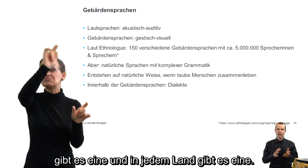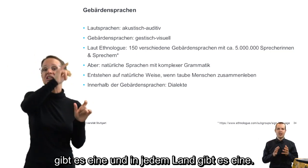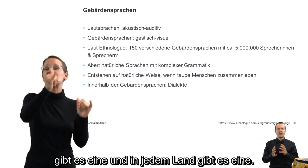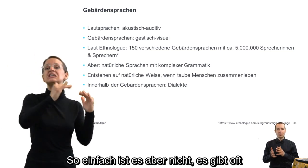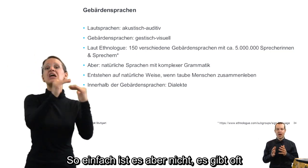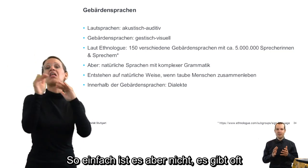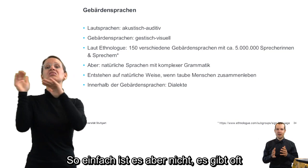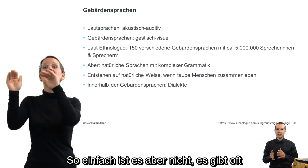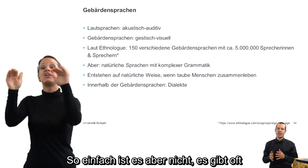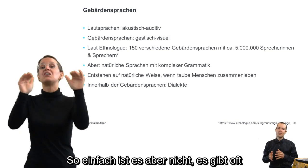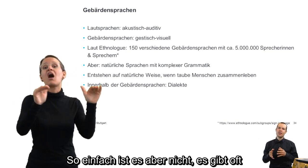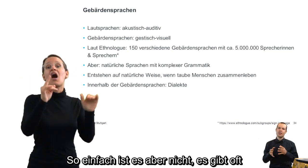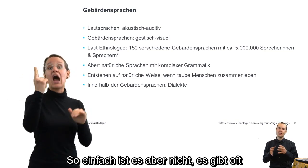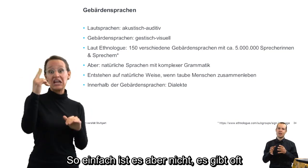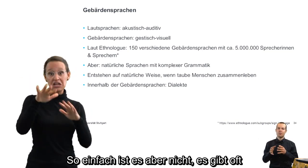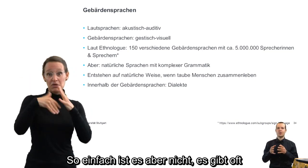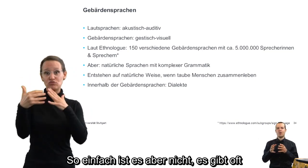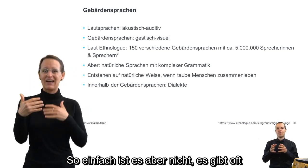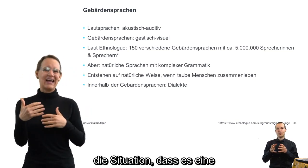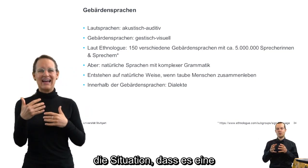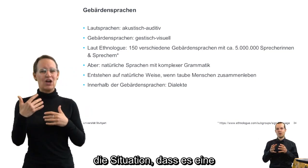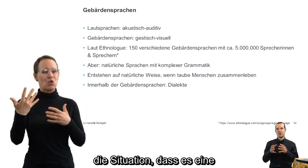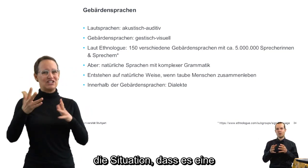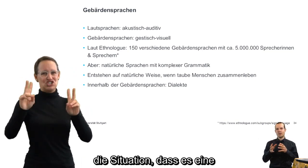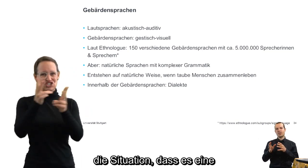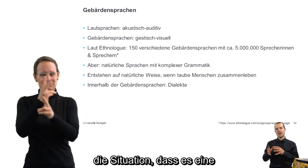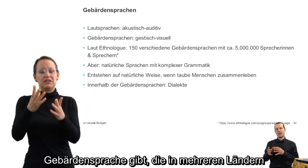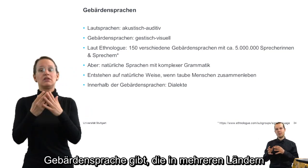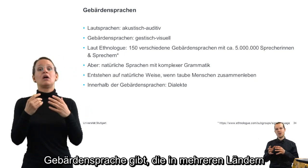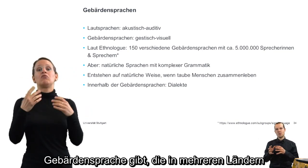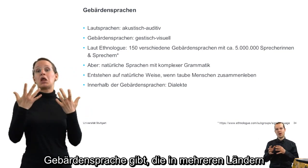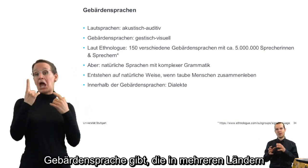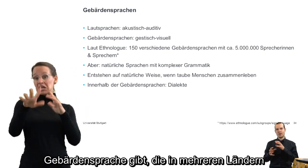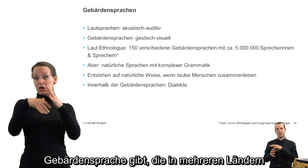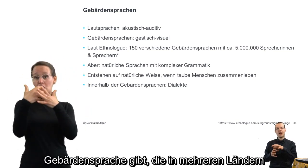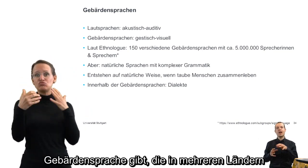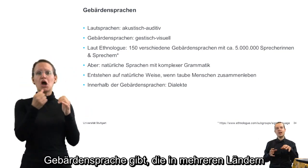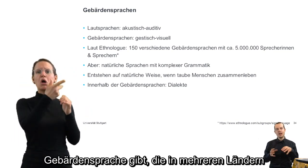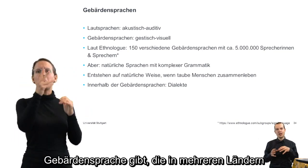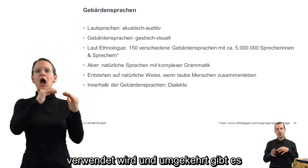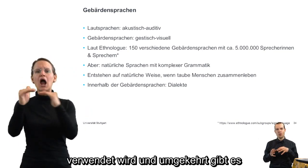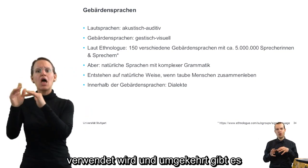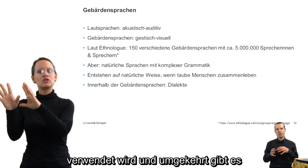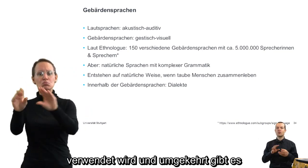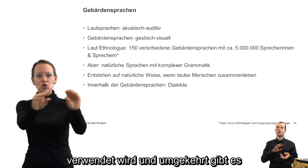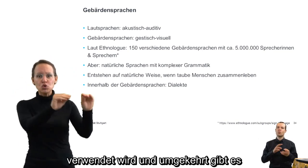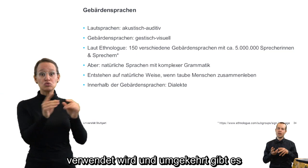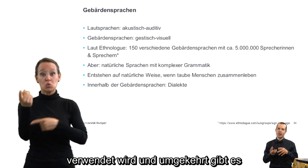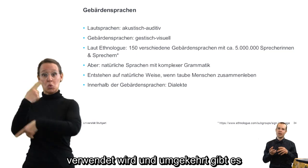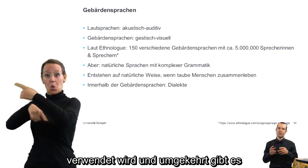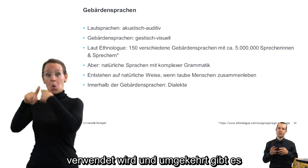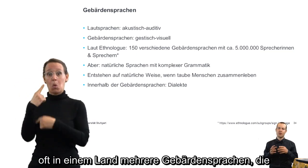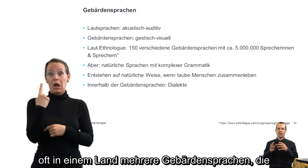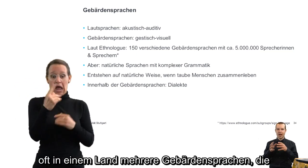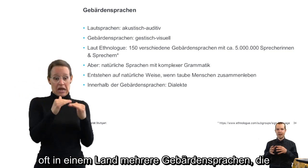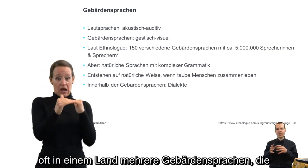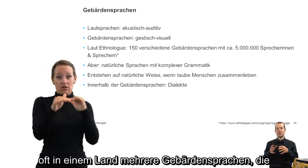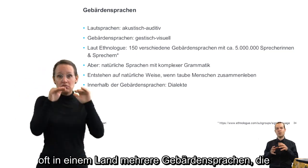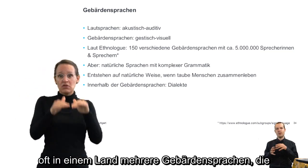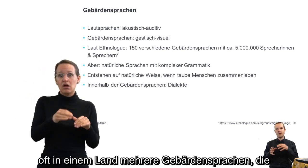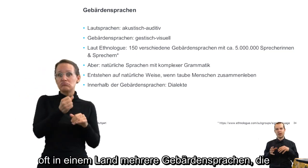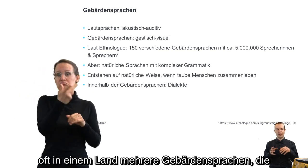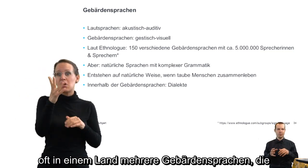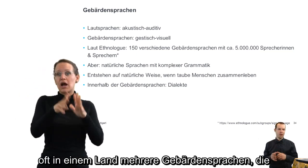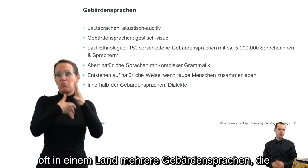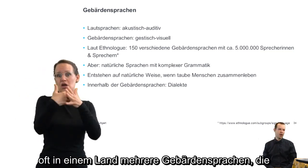in jedem Land gibt es eine. So einfach ist es aber nicht. Es gibt oft die Situation, dass es eine Gebärdensprache gibt, die in mehreren Ländern gesprochen wird und umgekehrt gibt es oft ein